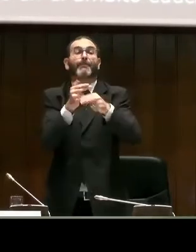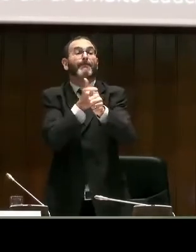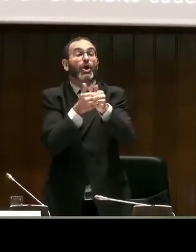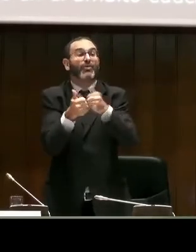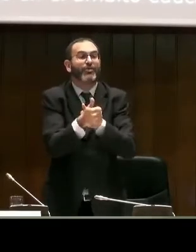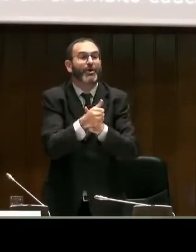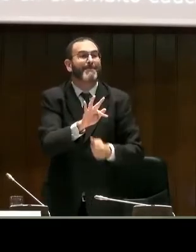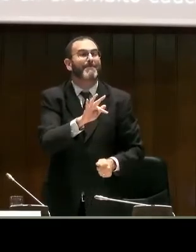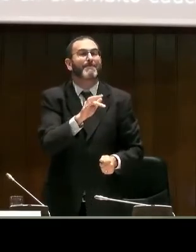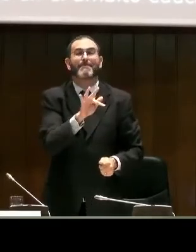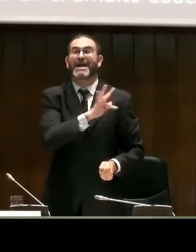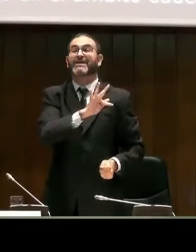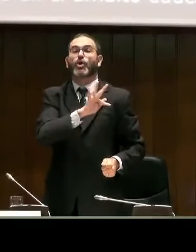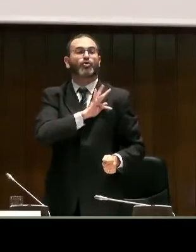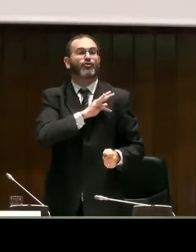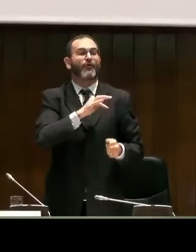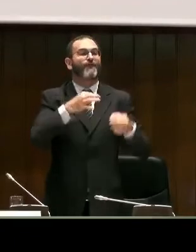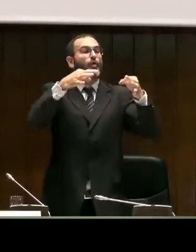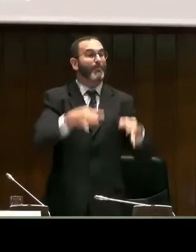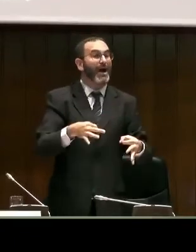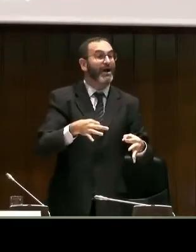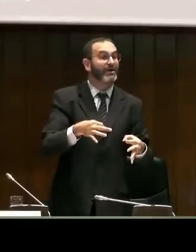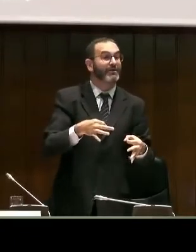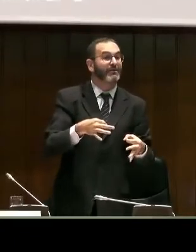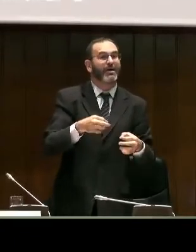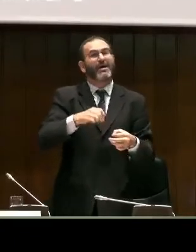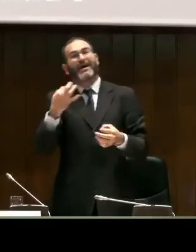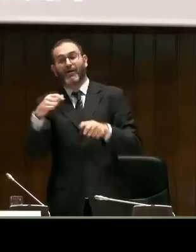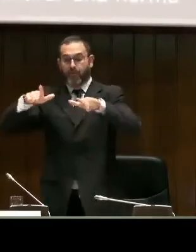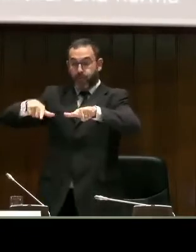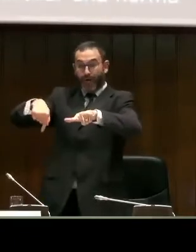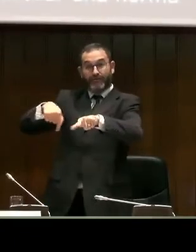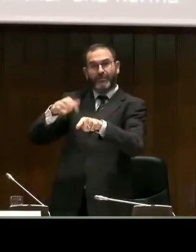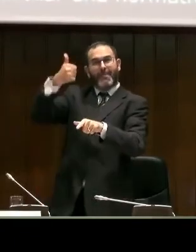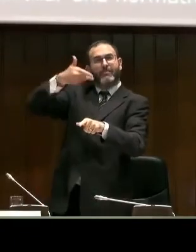no está de acuerdo con el ámbito administrativo de la educación,